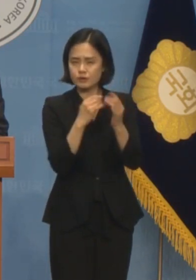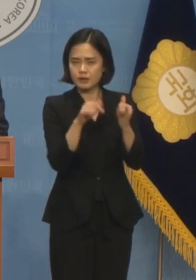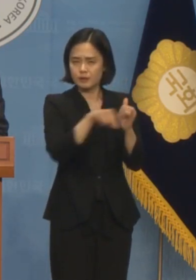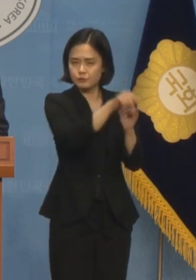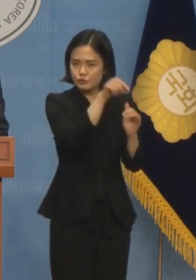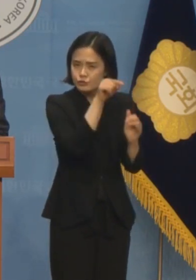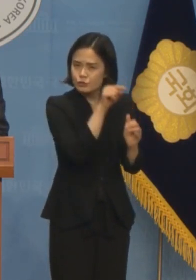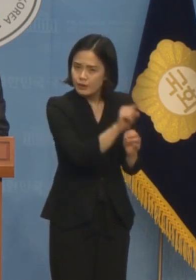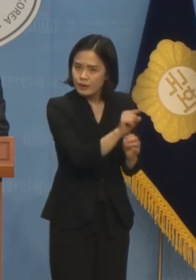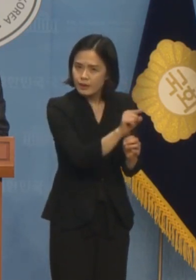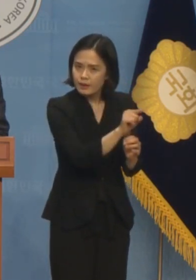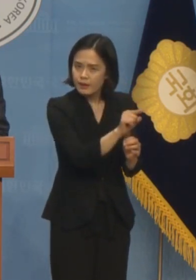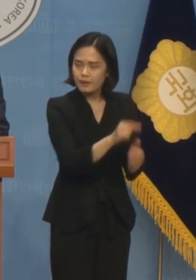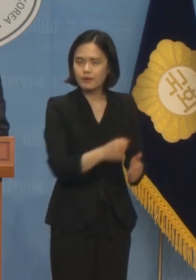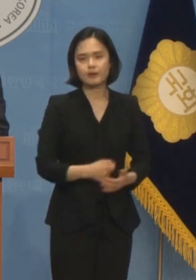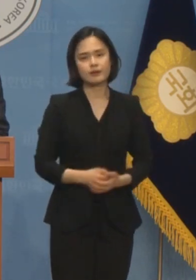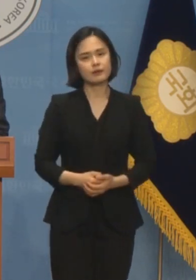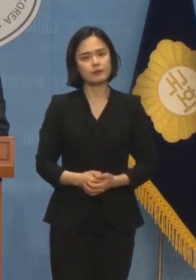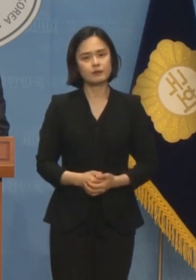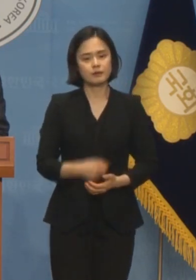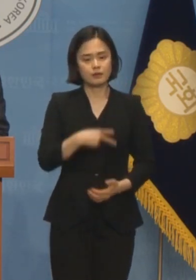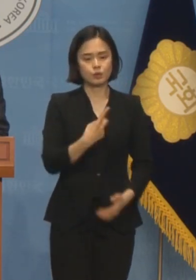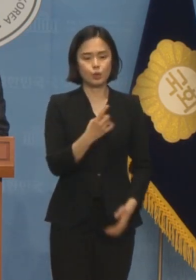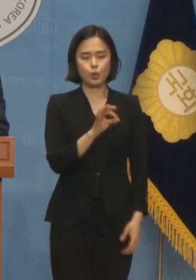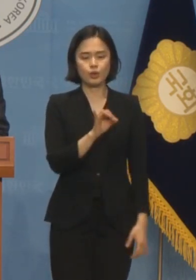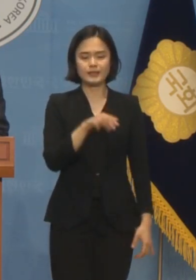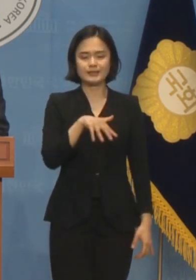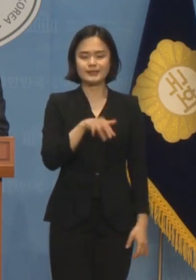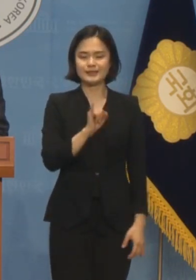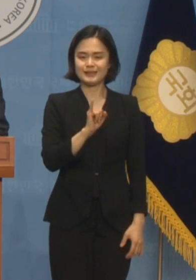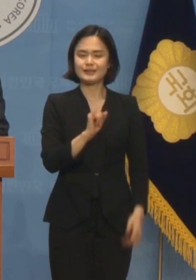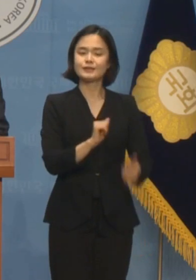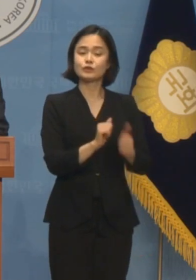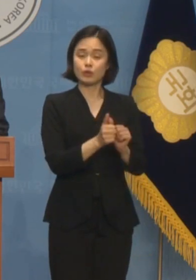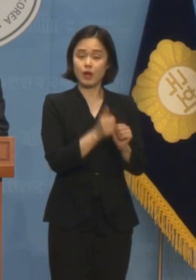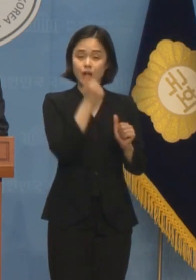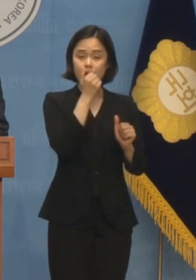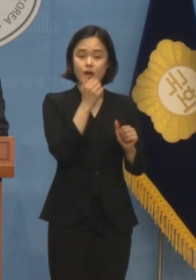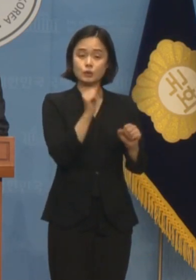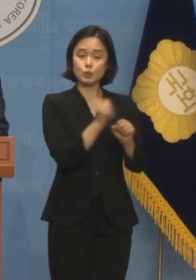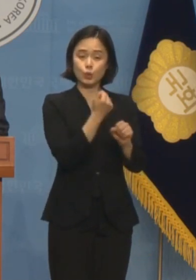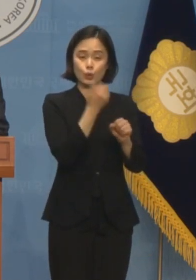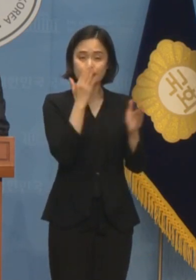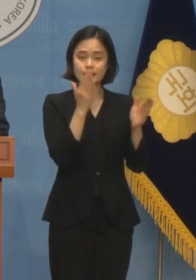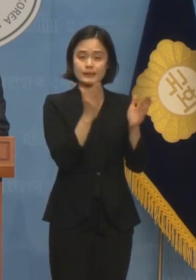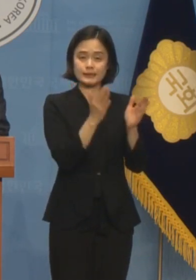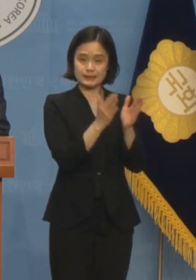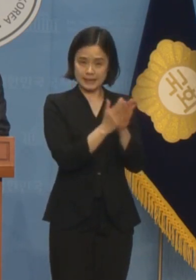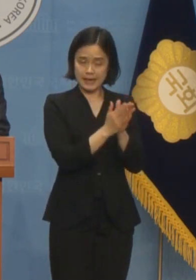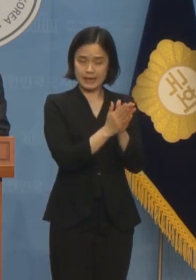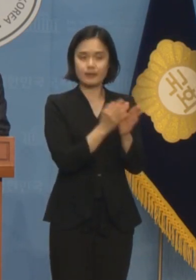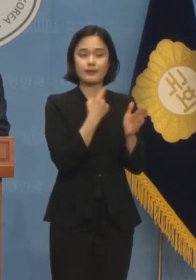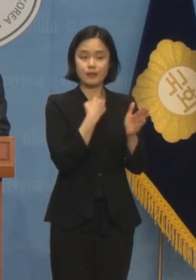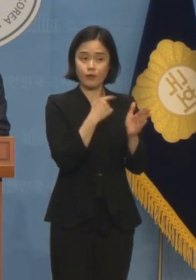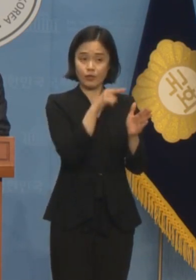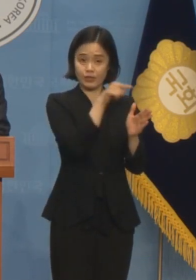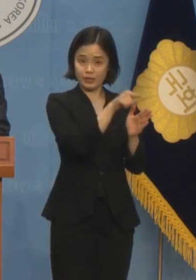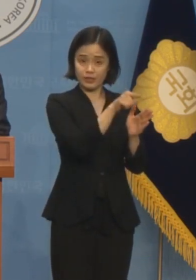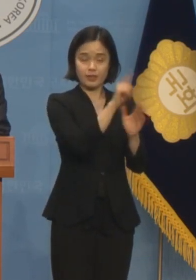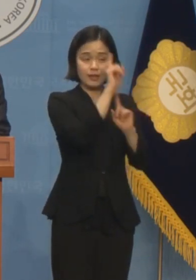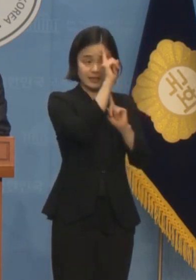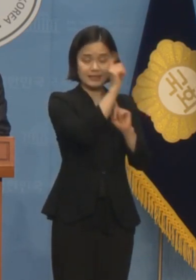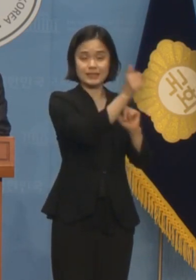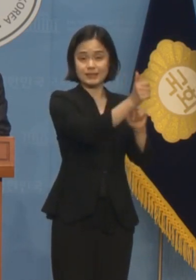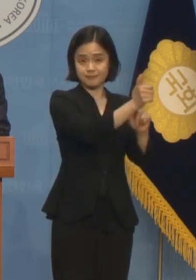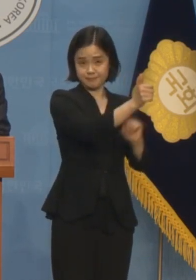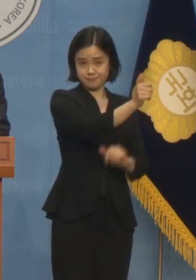아주 공교롭게도 도이치모터스 주가 조작 사건의 공범이자 김건희 여사의 계좌를 직접 관리한 블랙펄 인베스트먼트 이모